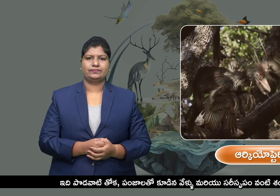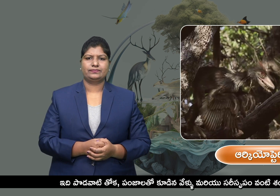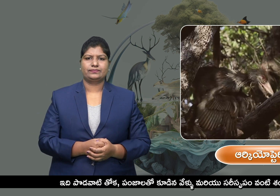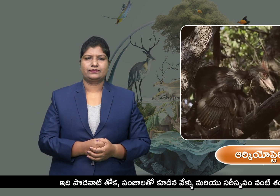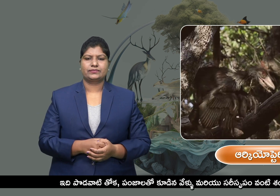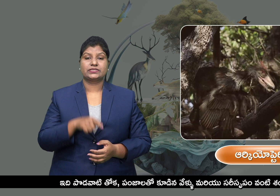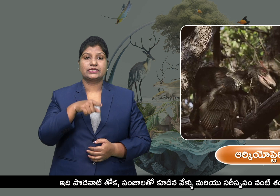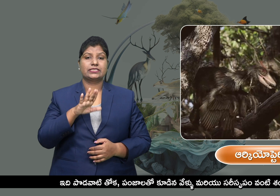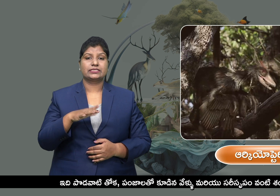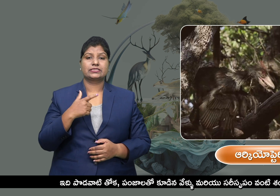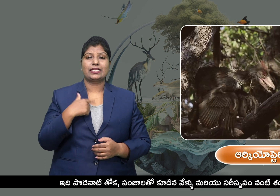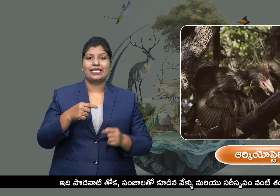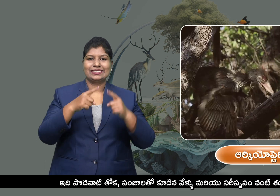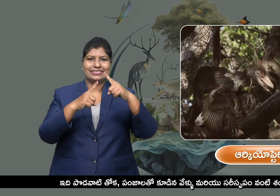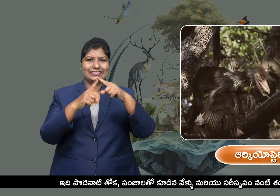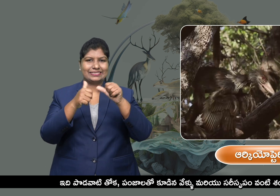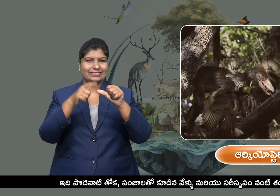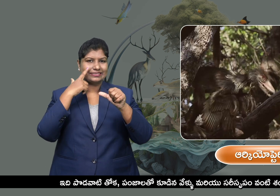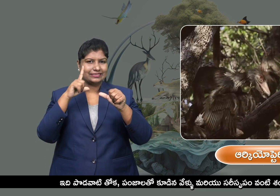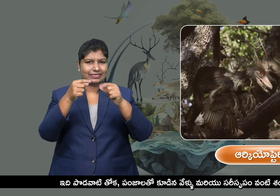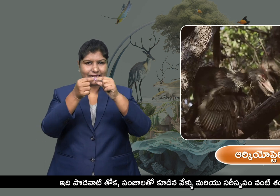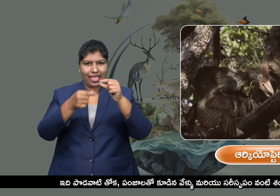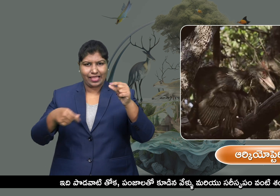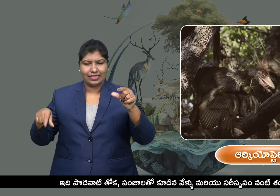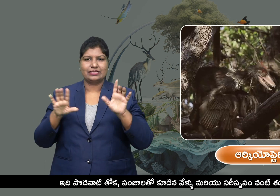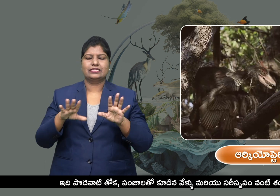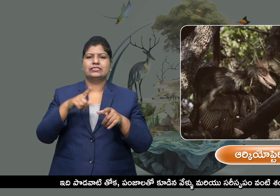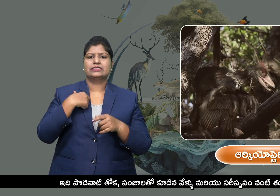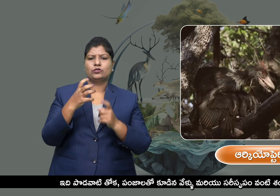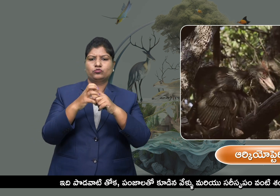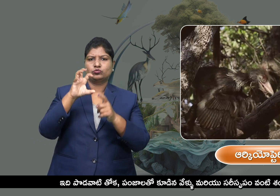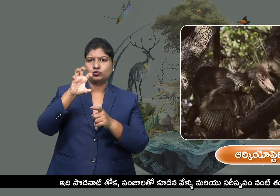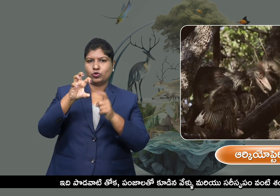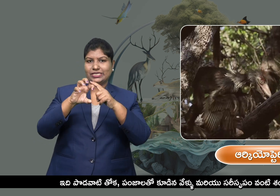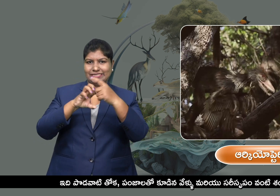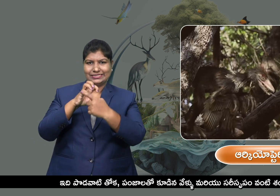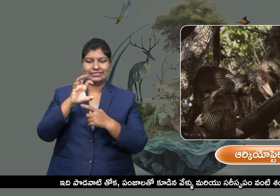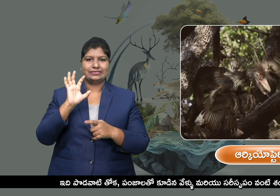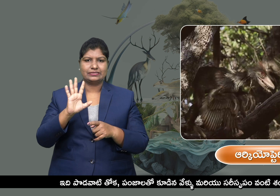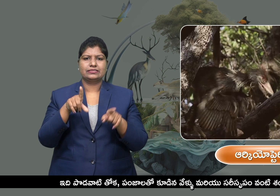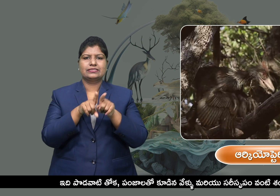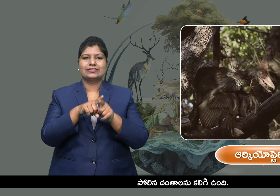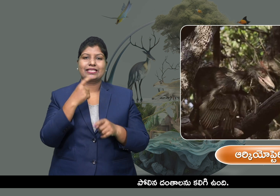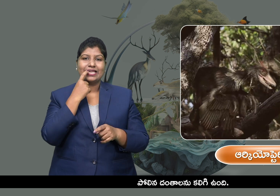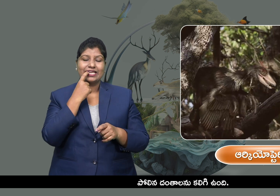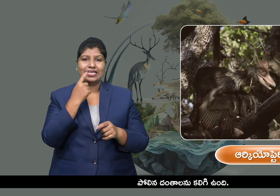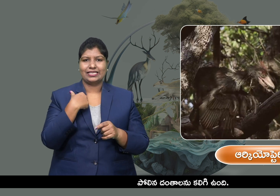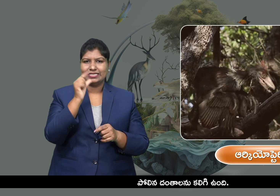ఇది పొడవాటి తోక, పంజాలతో కూడిన వేళ్ళు మరియు సరీసృపం వంటి శంఖము పోలిన దంతాలను